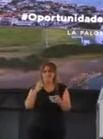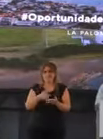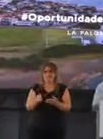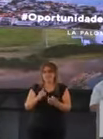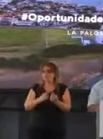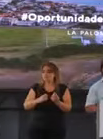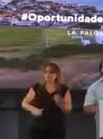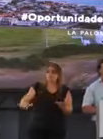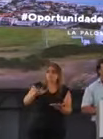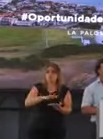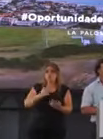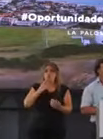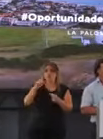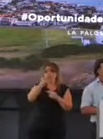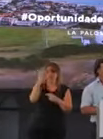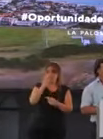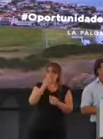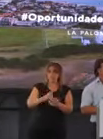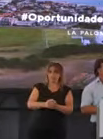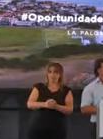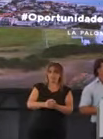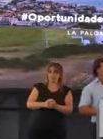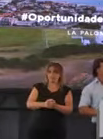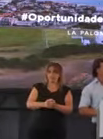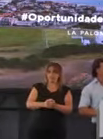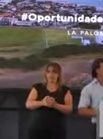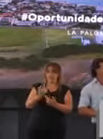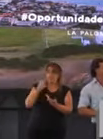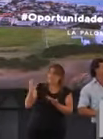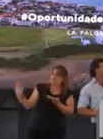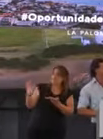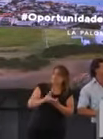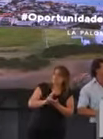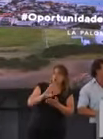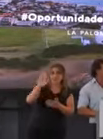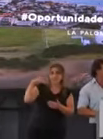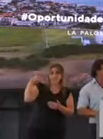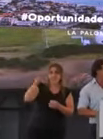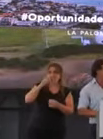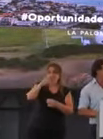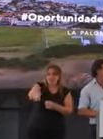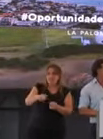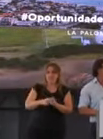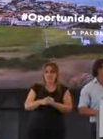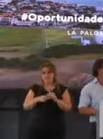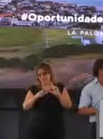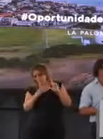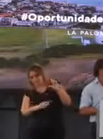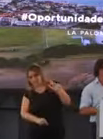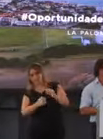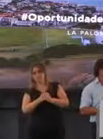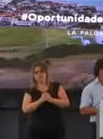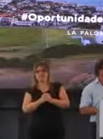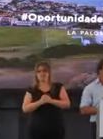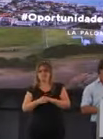el contexto internacional, la inversión extranjera directa en América Latina, histórica,